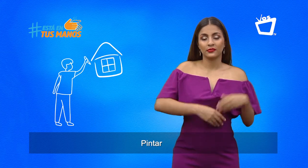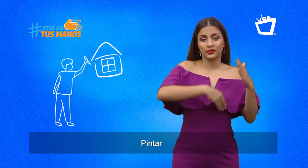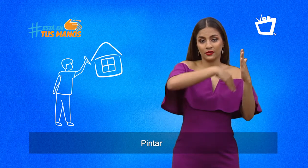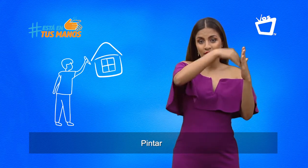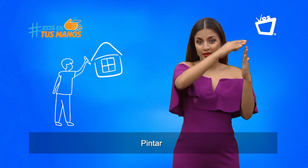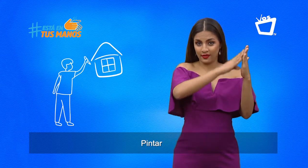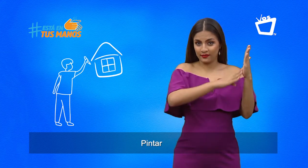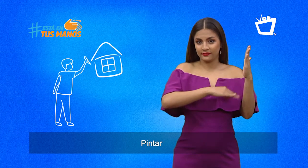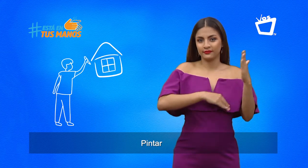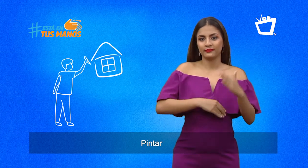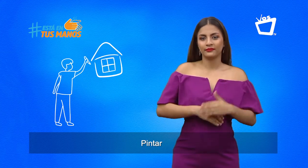pintar